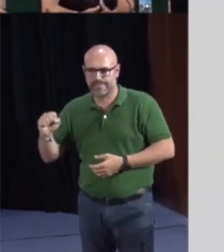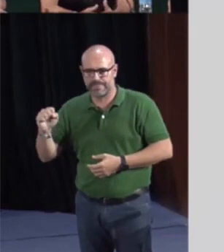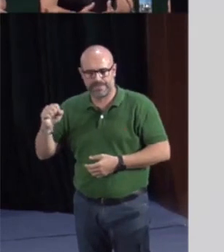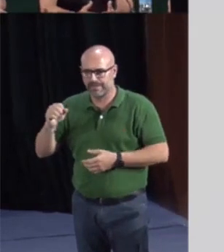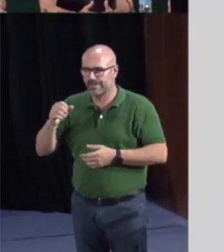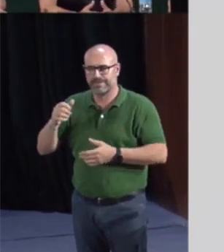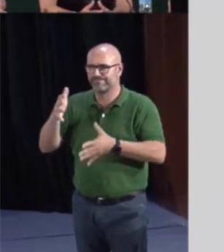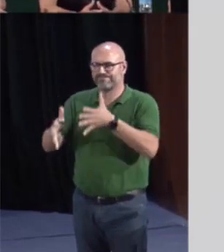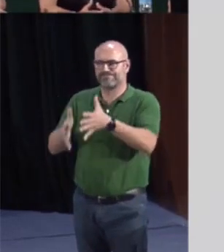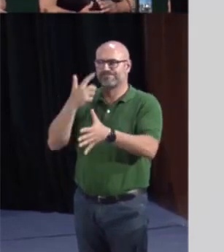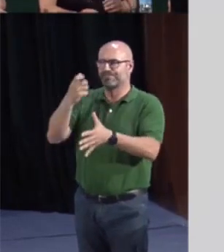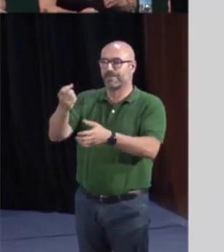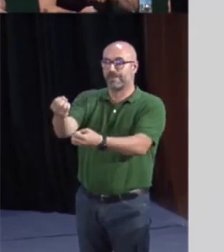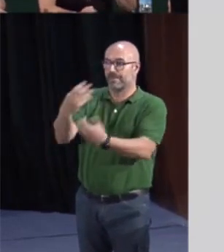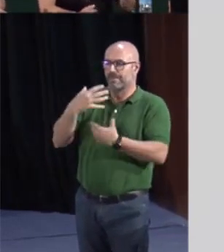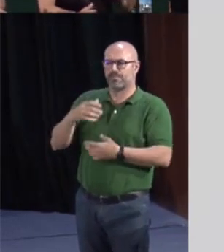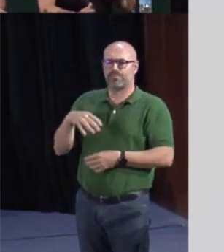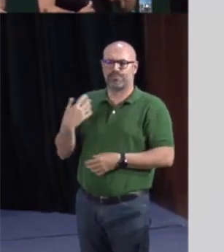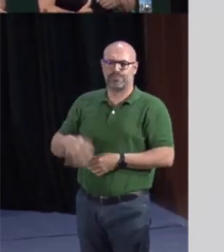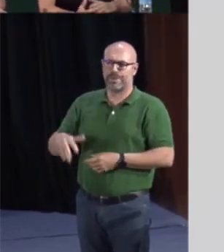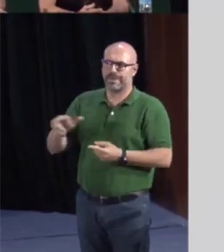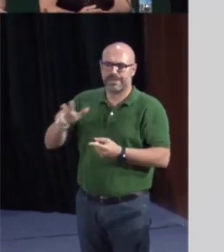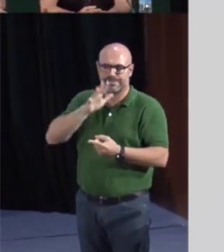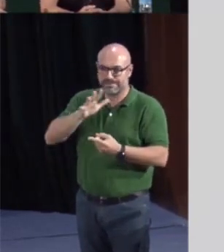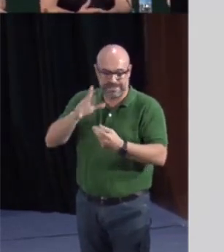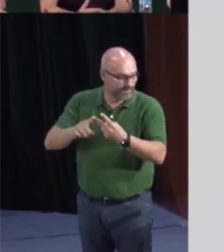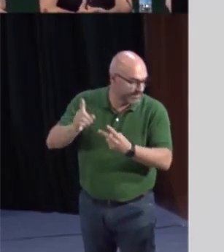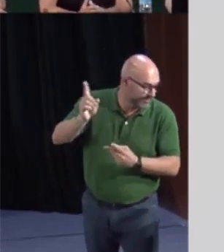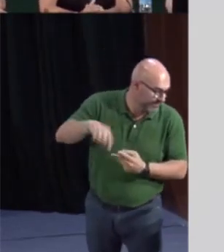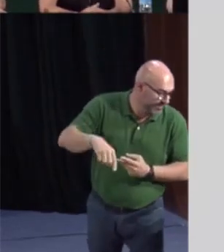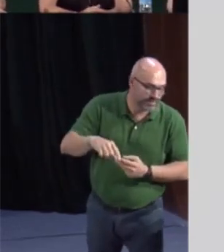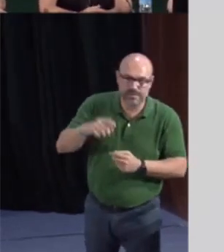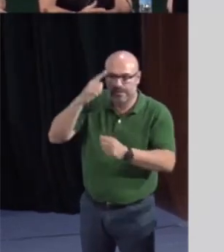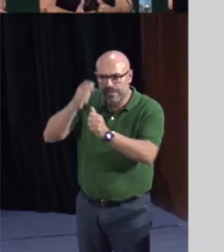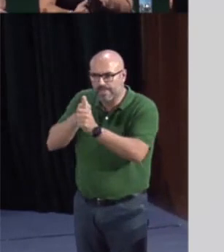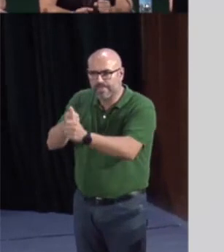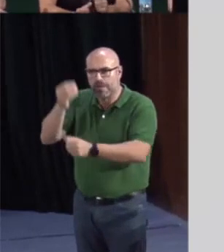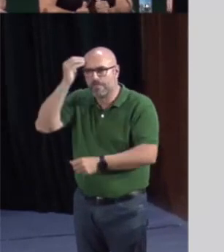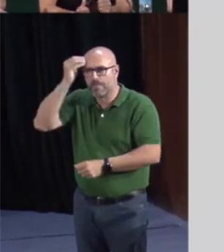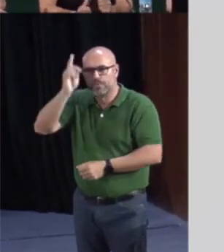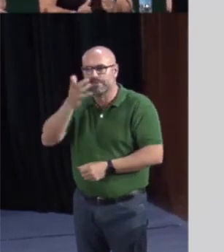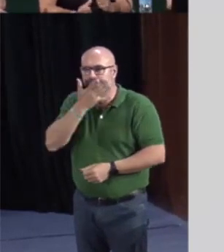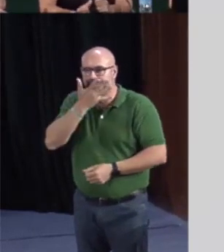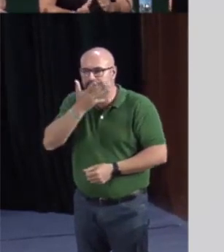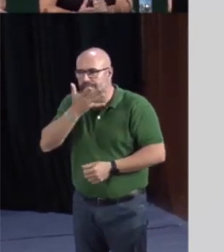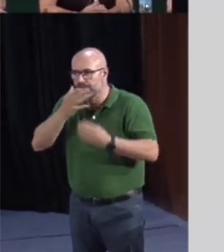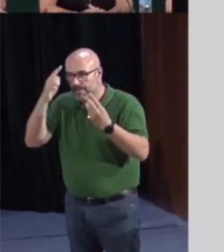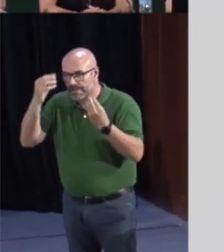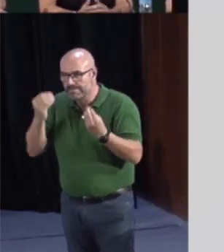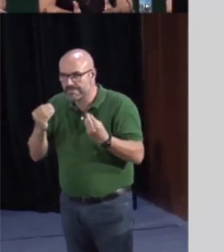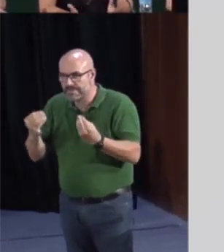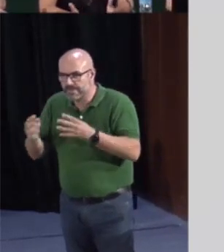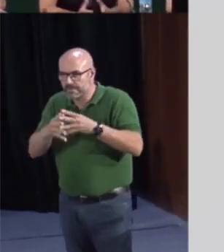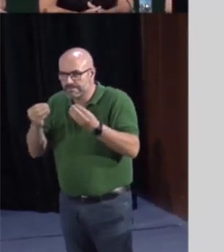En este caso, las preguntas estaban en otra lengua, estaban en español y en muchísimas ocasiones lo que hacíamos era alusión a la